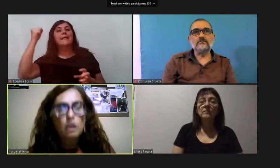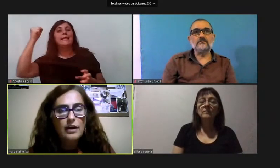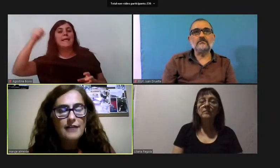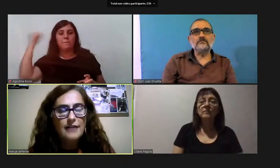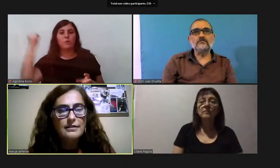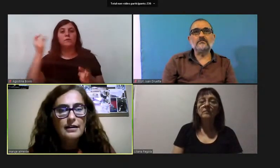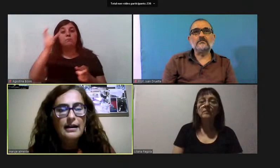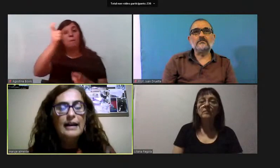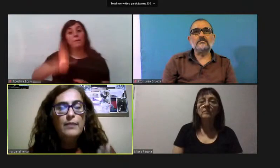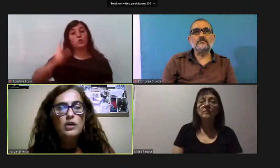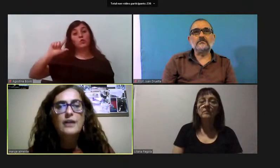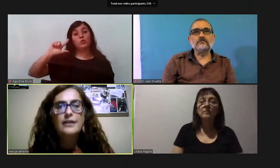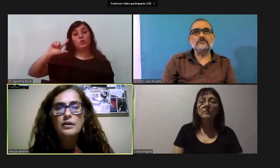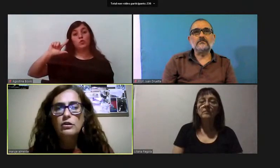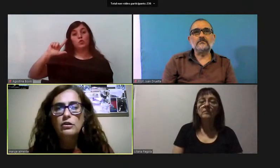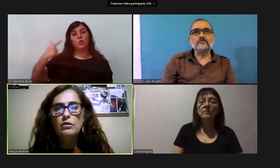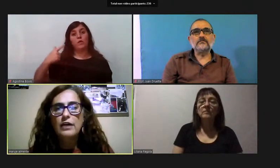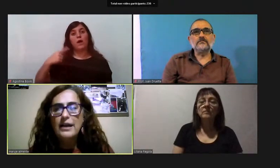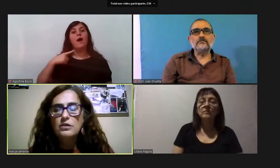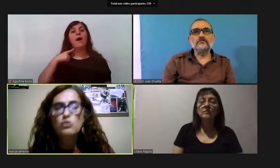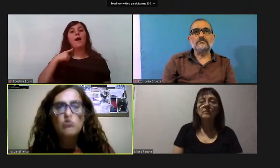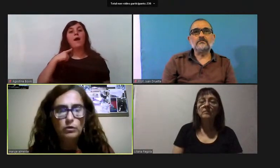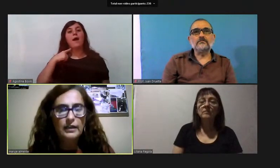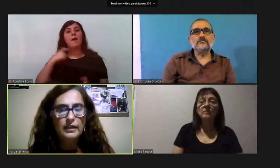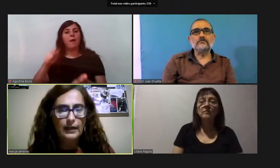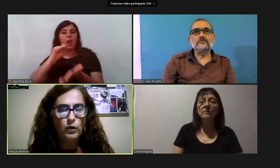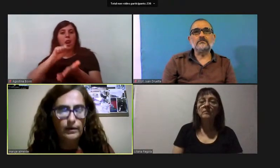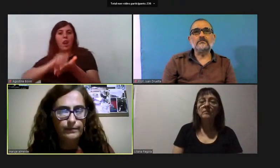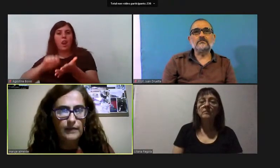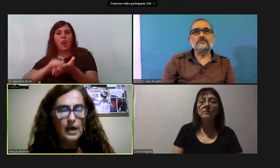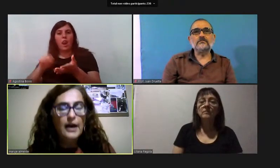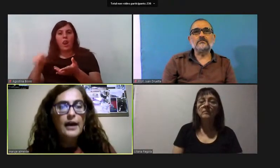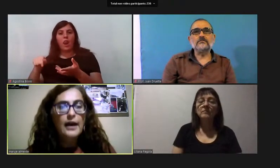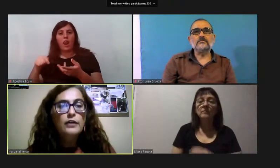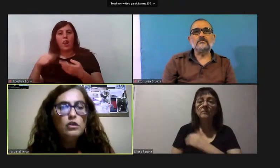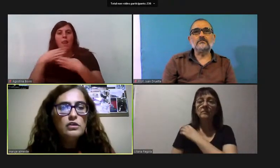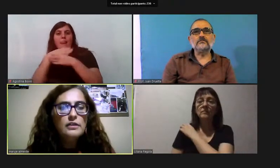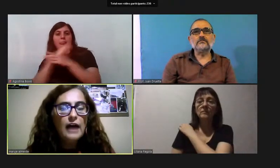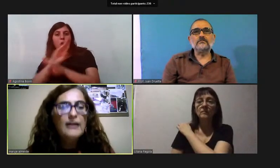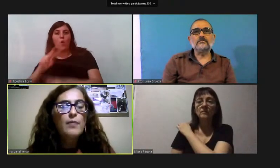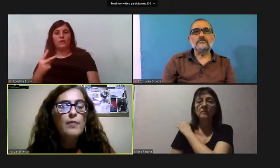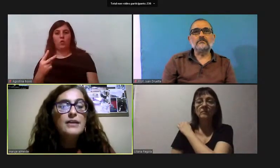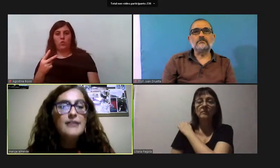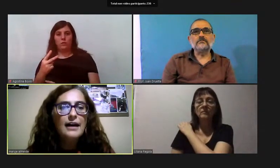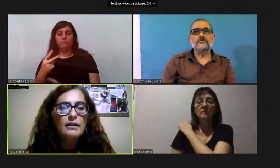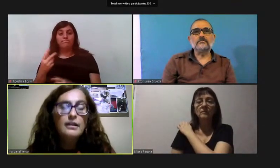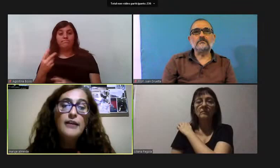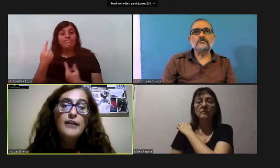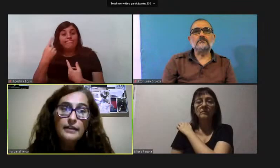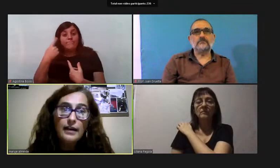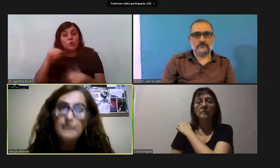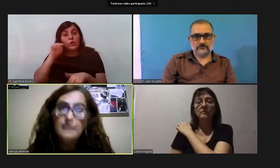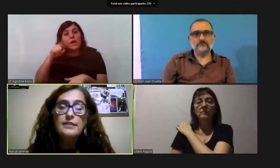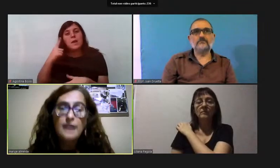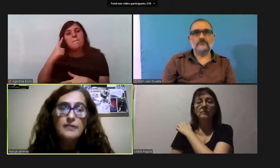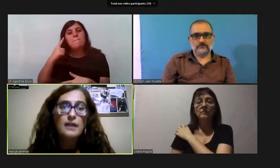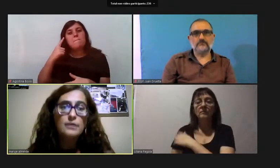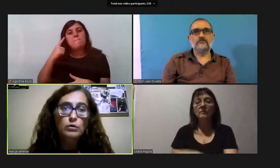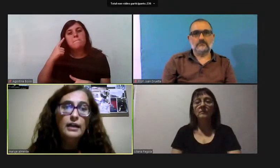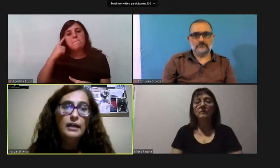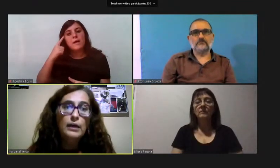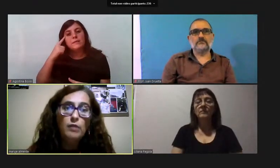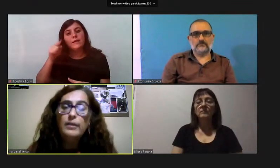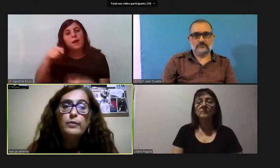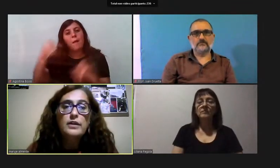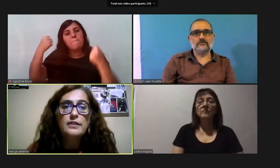personas sordas, el español escrito es su segunda lengua. Entonces, hay que pensar didácticas de enseñanza de